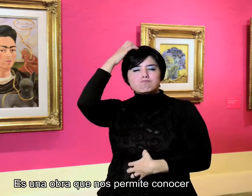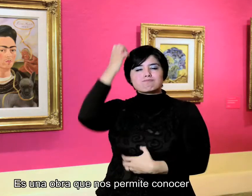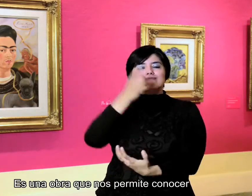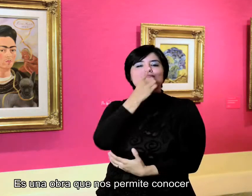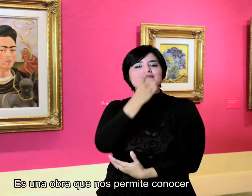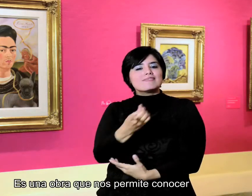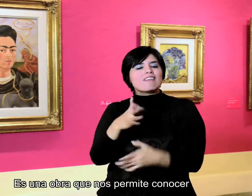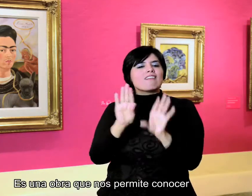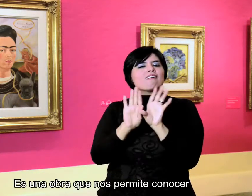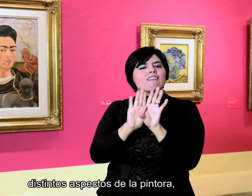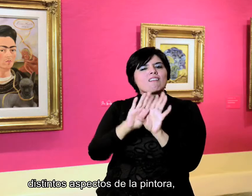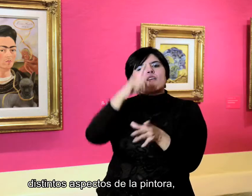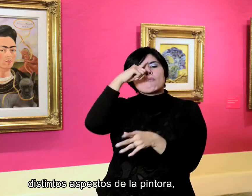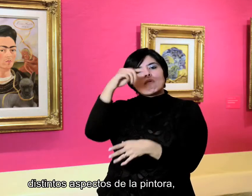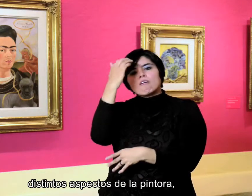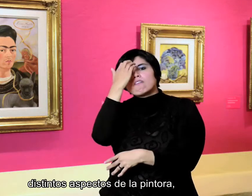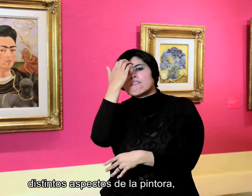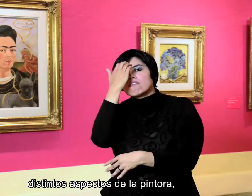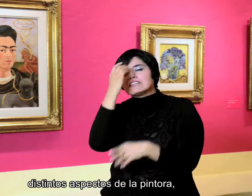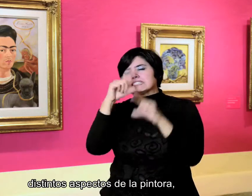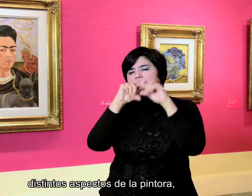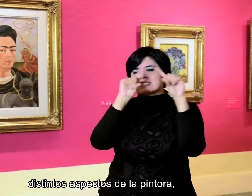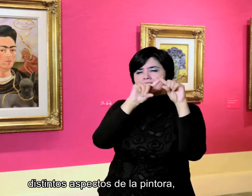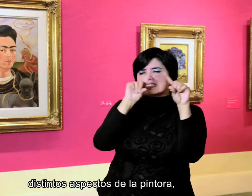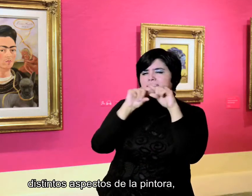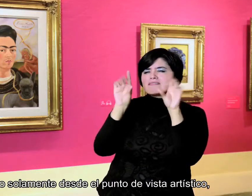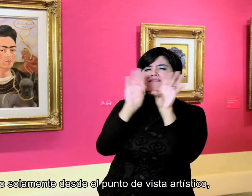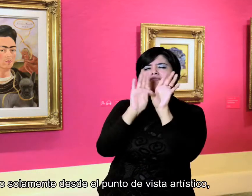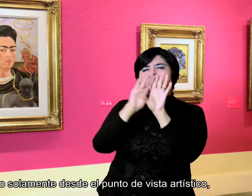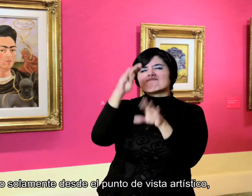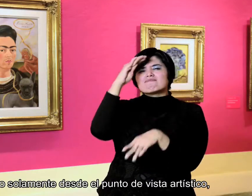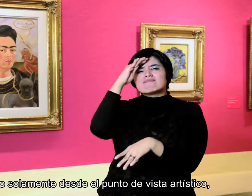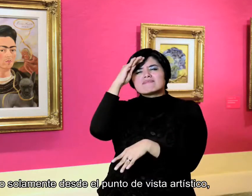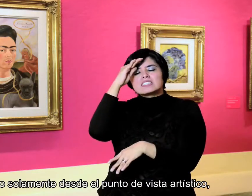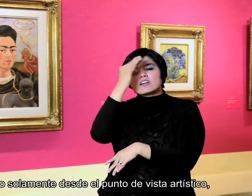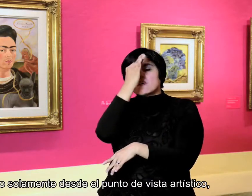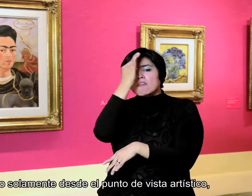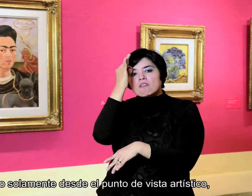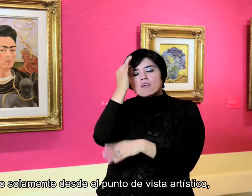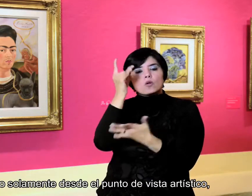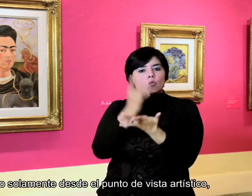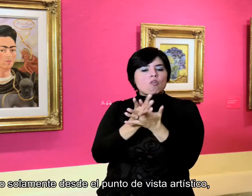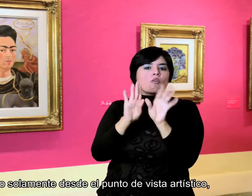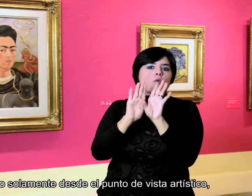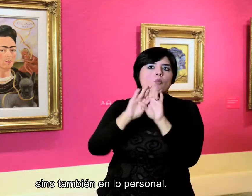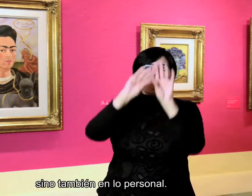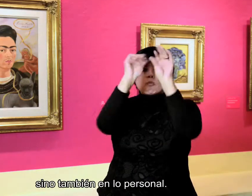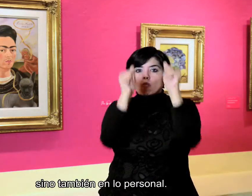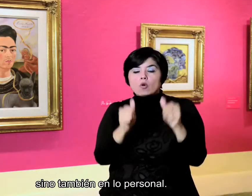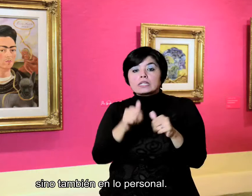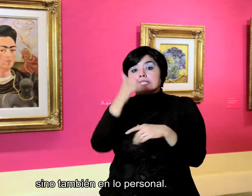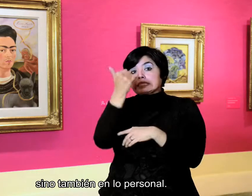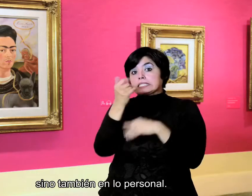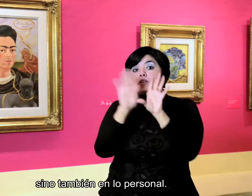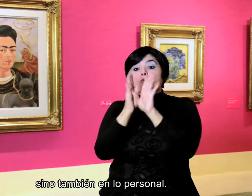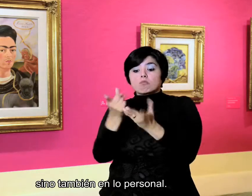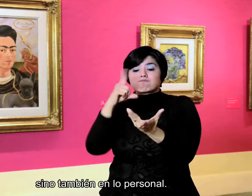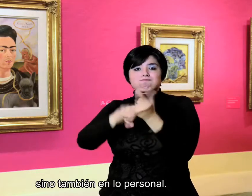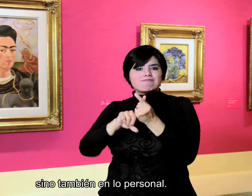nos permite conocer distintos aspectos de la pintora, no solamente desde el punto de vista artístico, sino también en lo personal.